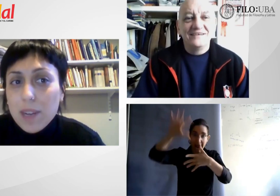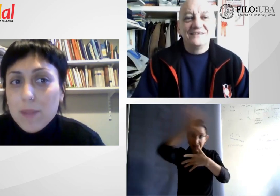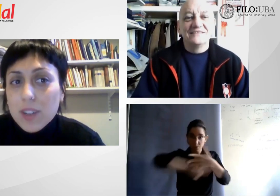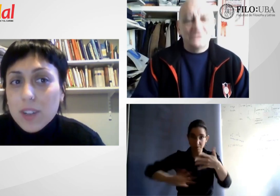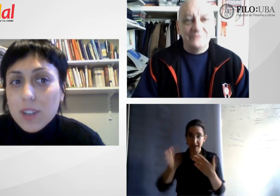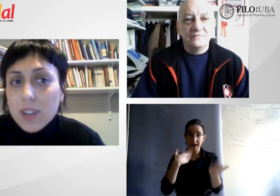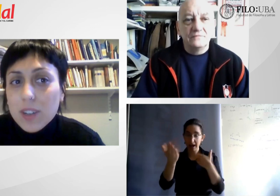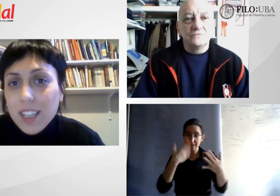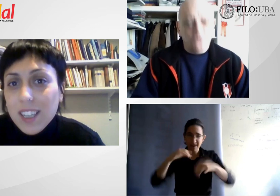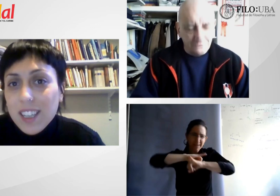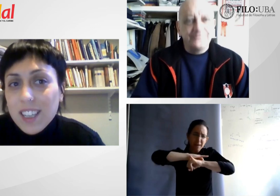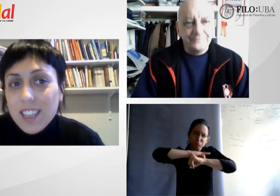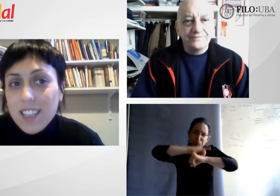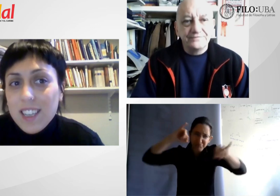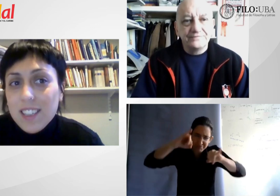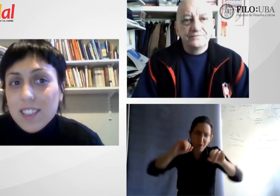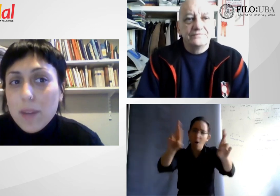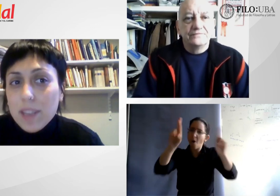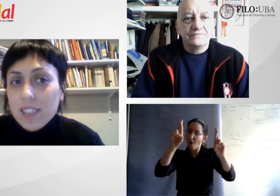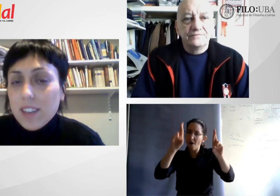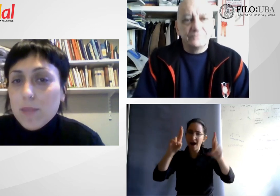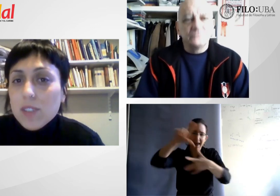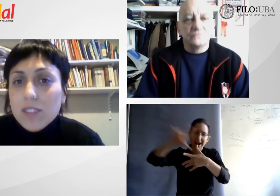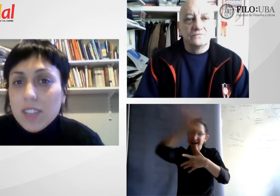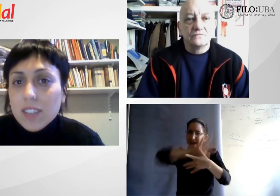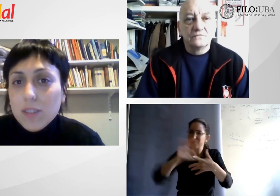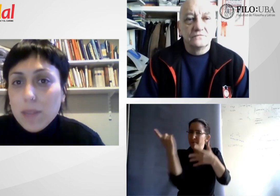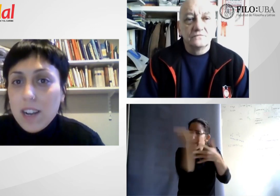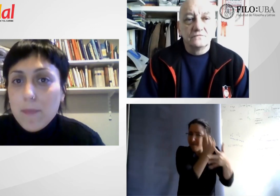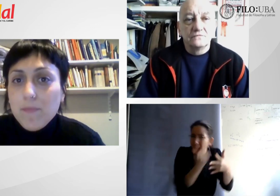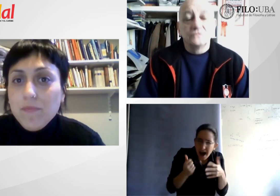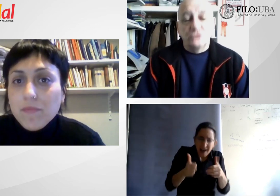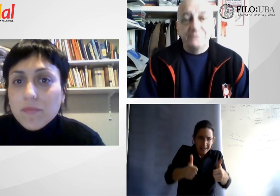que esperamos que sea un aporte y seguramente estaremos en contacto